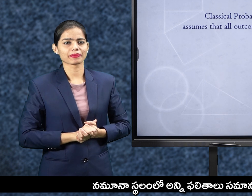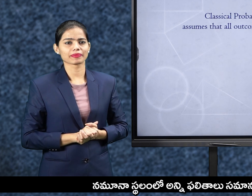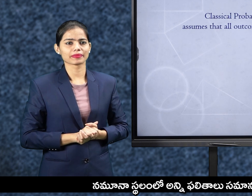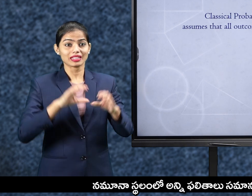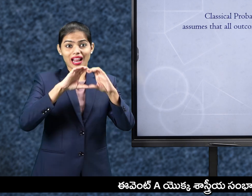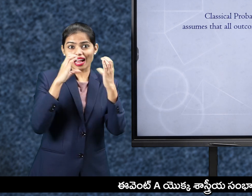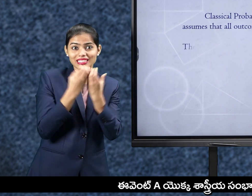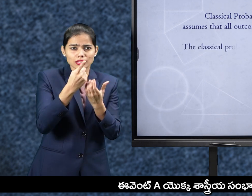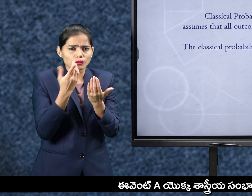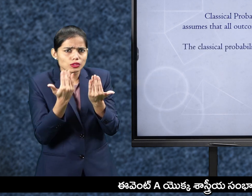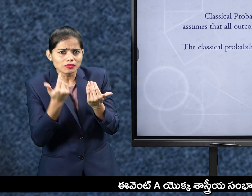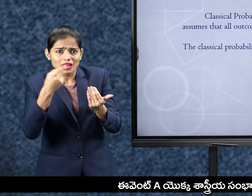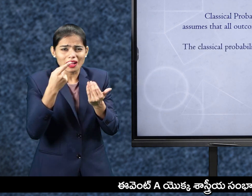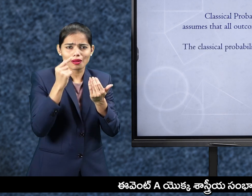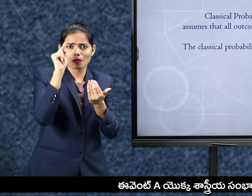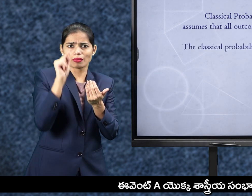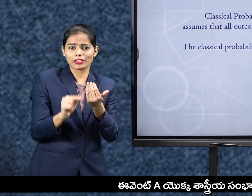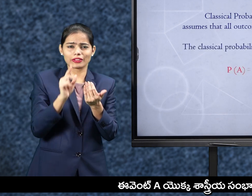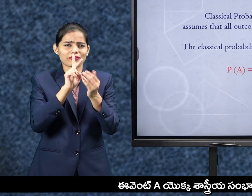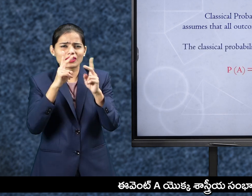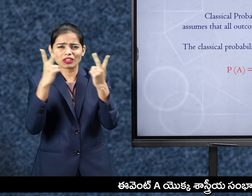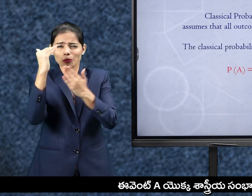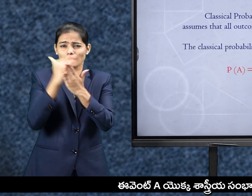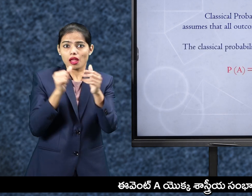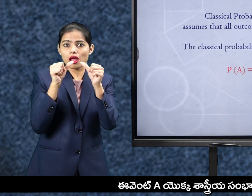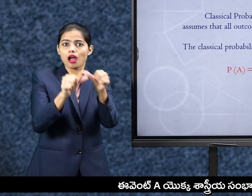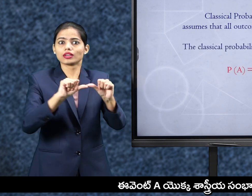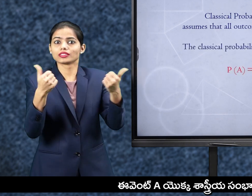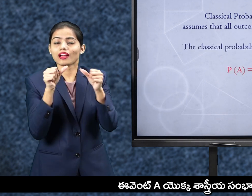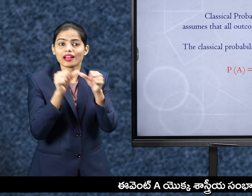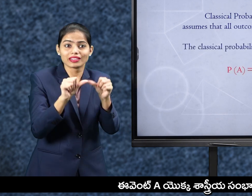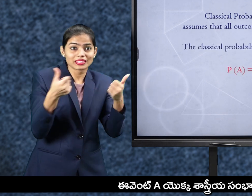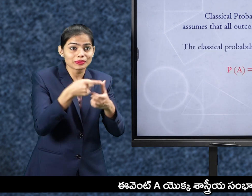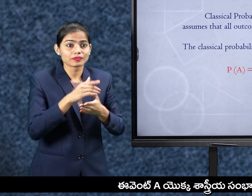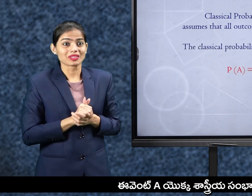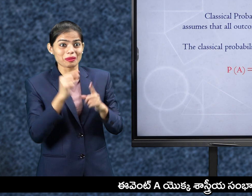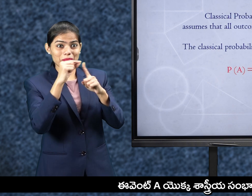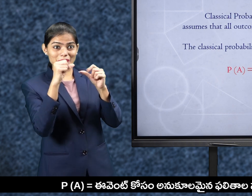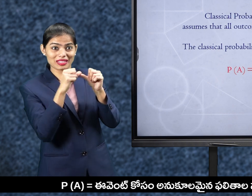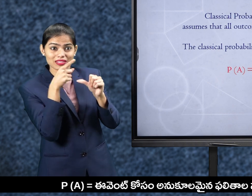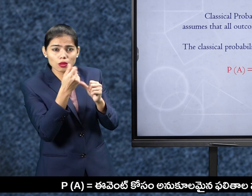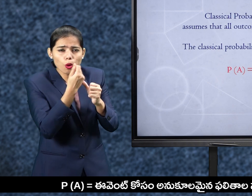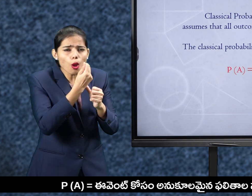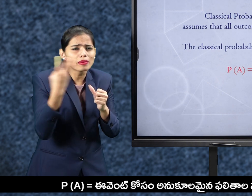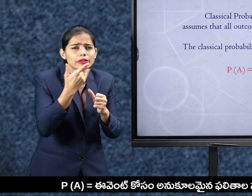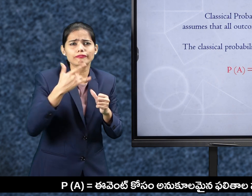ఊహిస్తుంది. ఈవెంట్ ఏ యొక్క శాస్త్రీయ సంభావ్యత ఇలా గణించబడుతుంది: P of A is equal